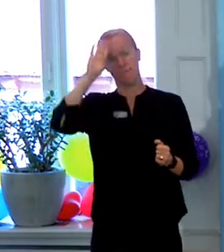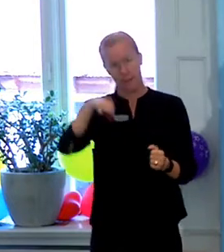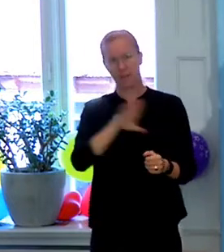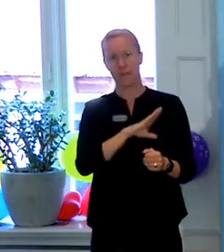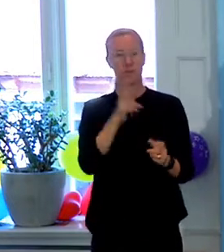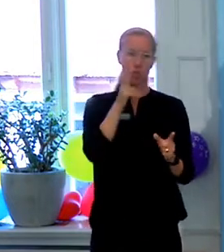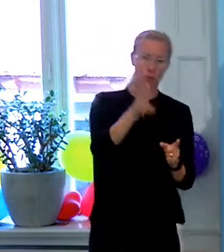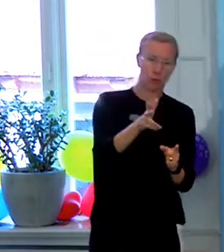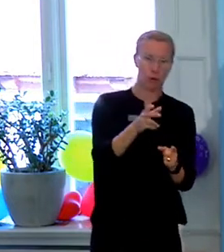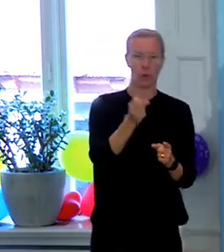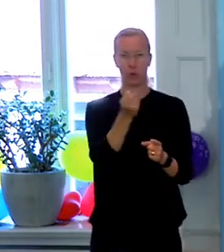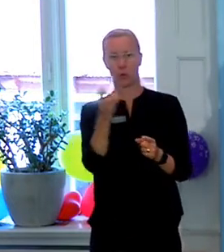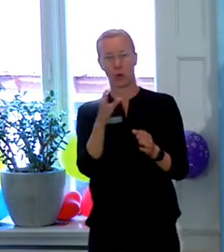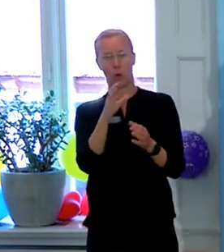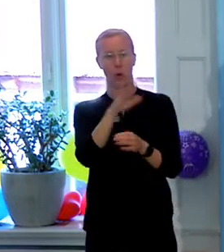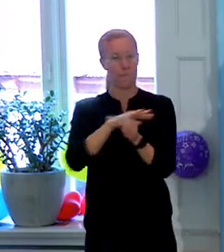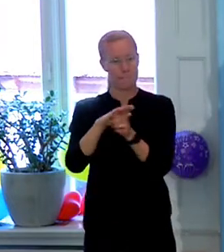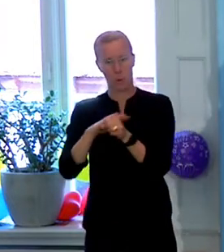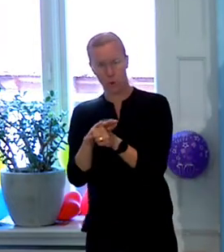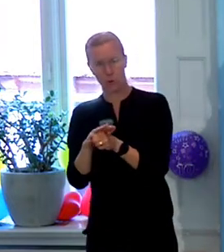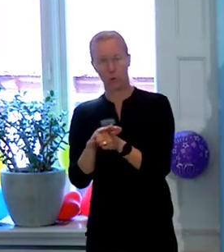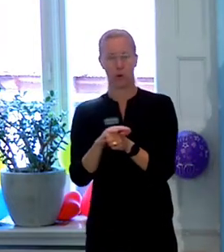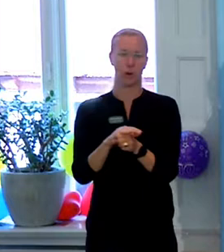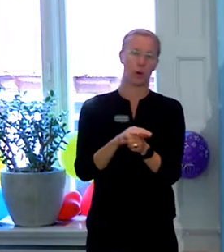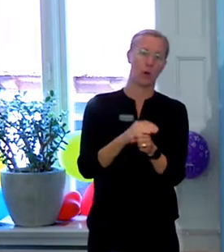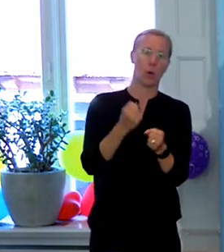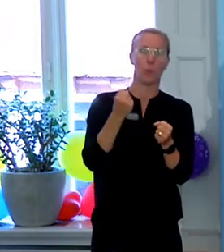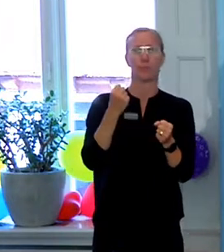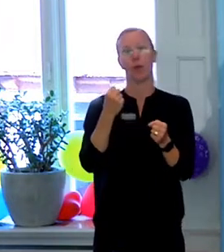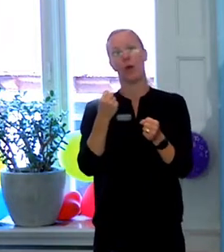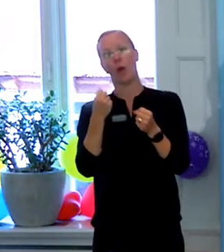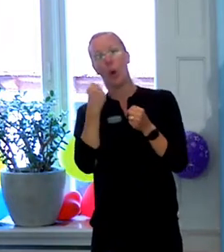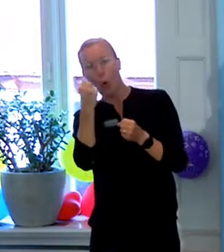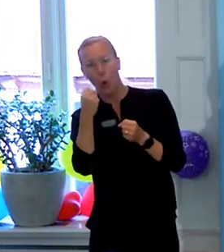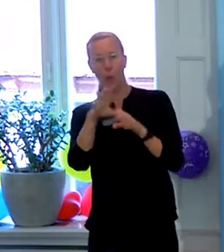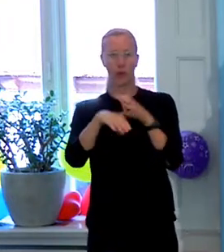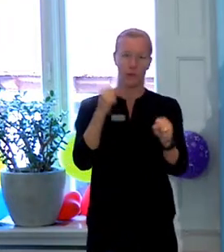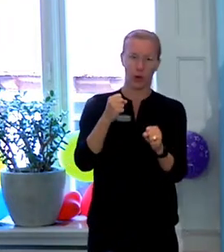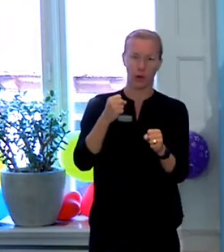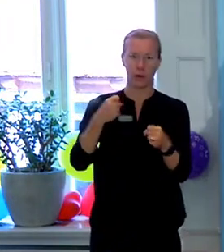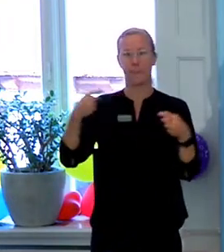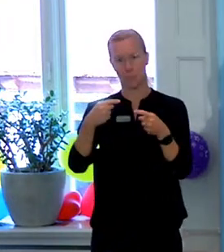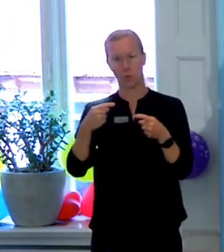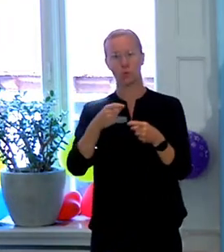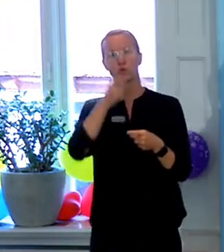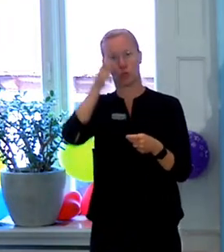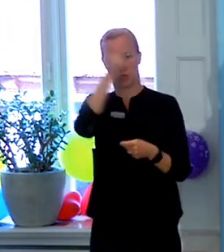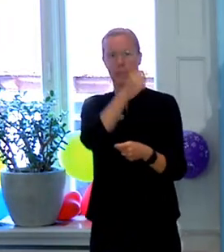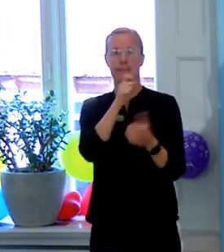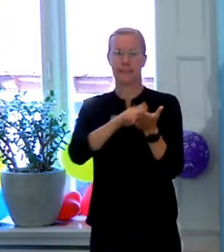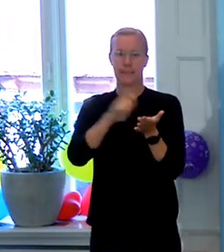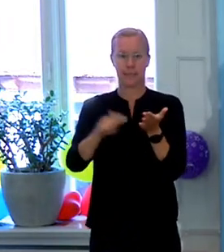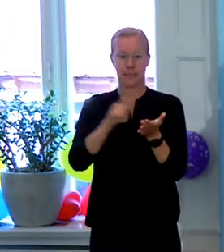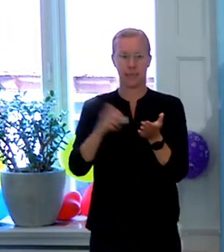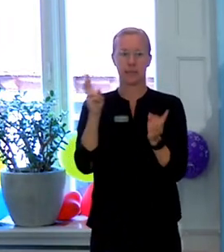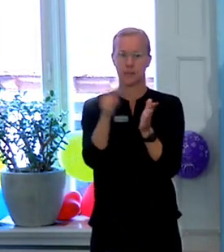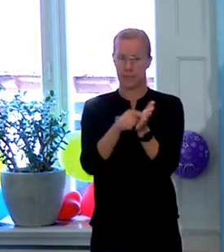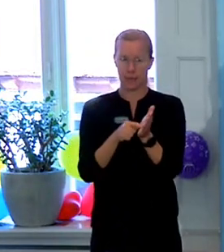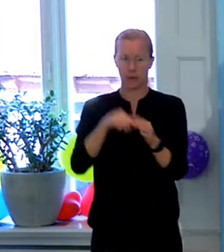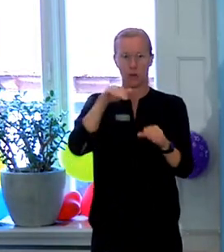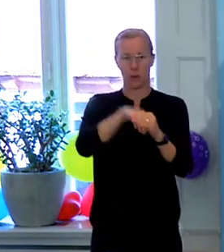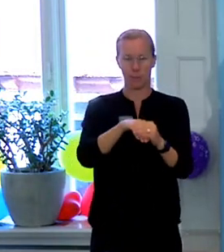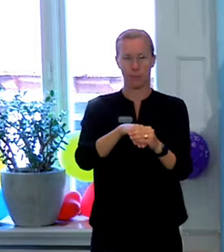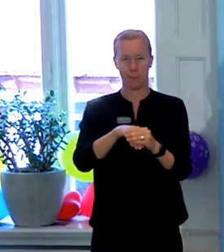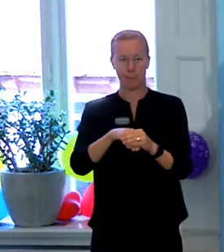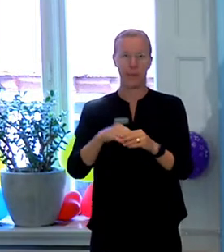i Göteborg i vissa områden och så vidare hot och våld mot socialsekreterare som framförallt är involverade i arbete i stora